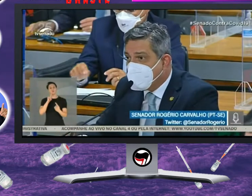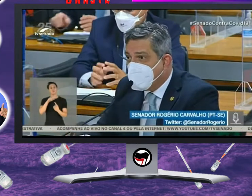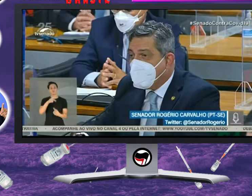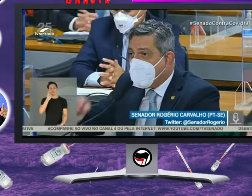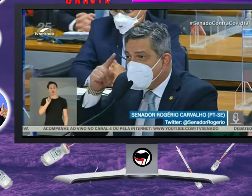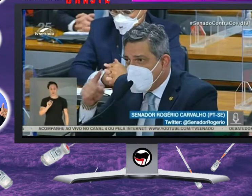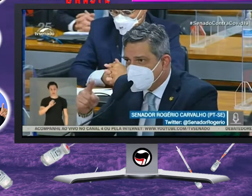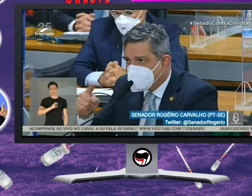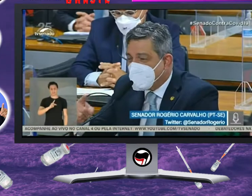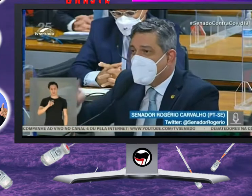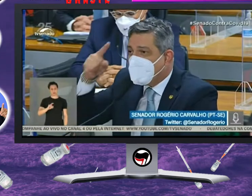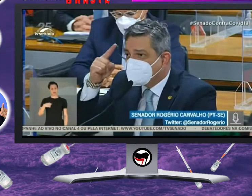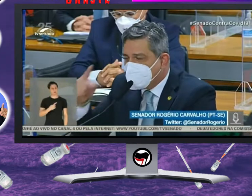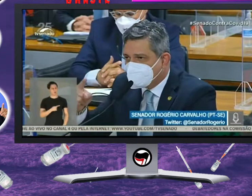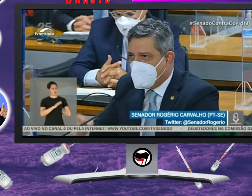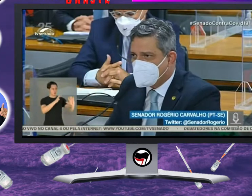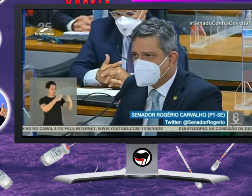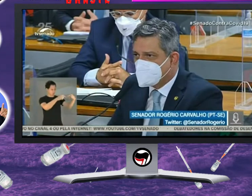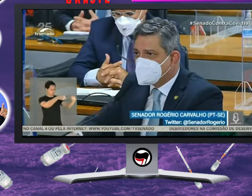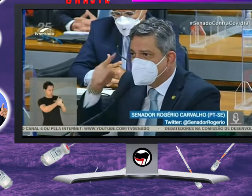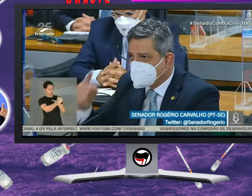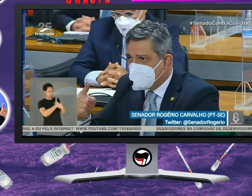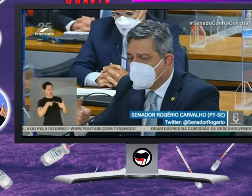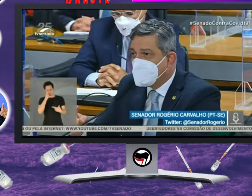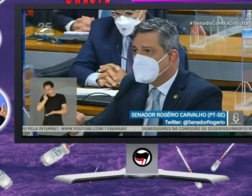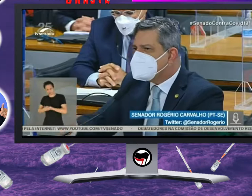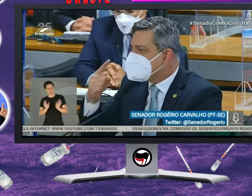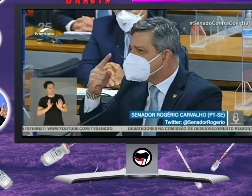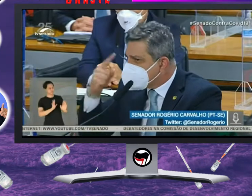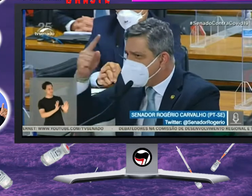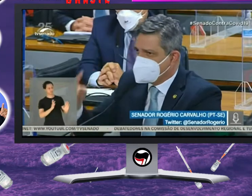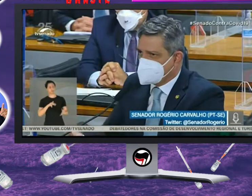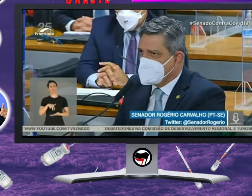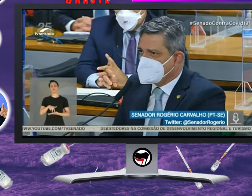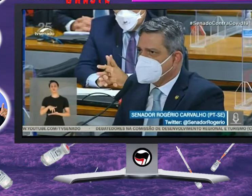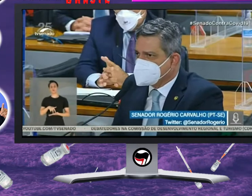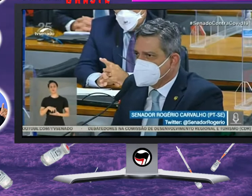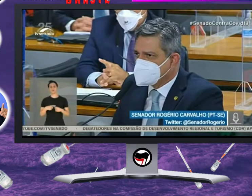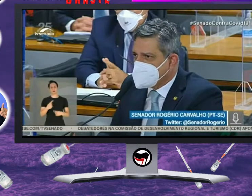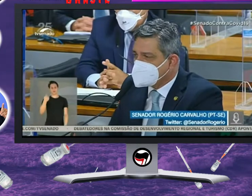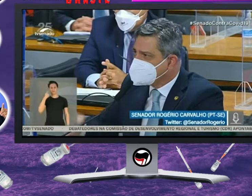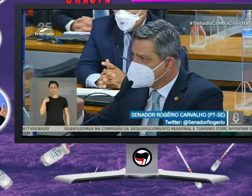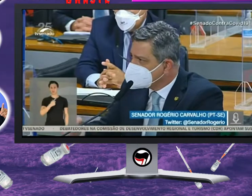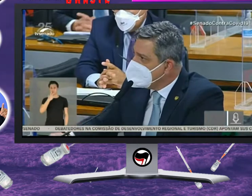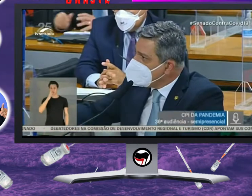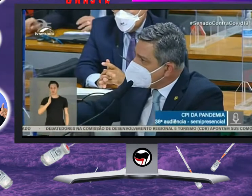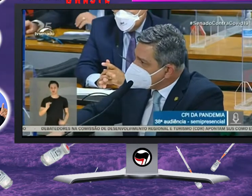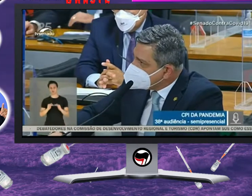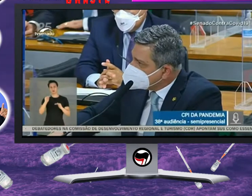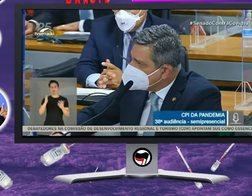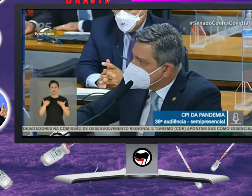a ameaças autoritárias de um tempo que achávamos que já tínhamos superado. Portanto, eu quero fazer essa denúncia